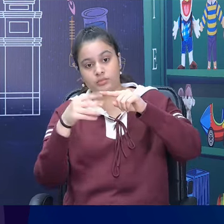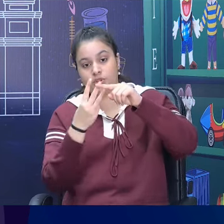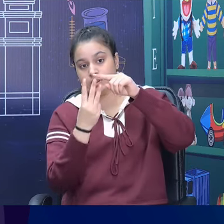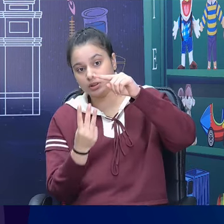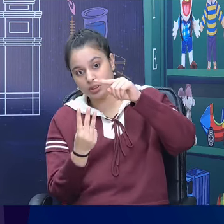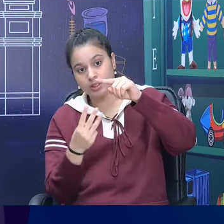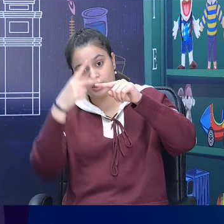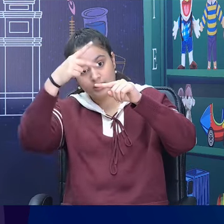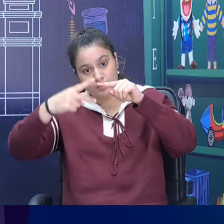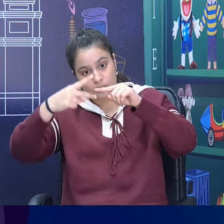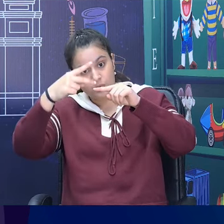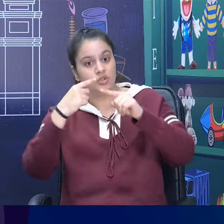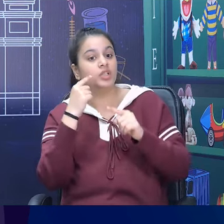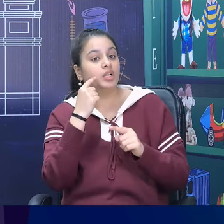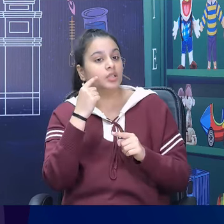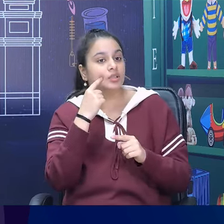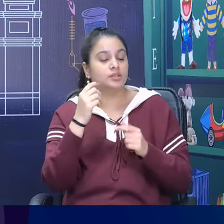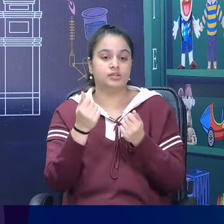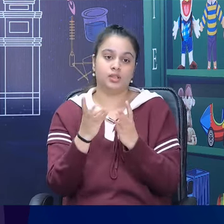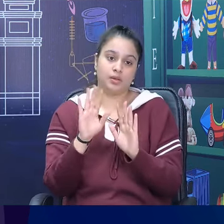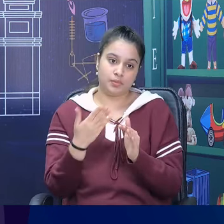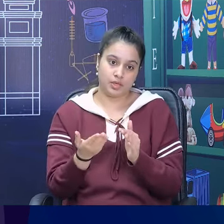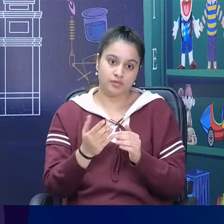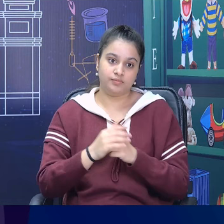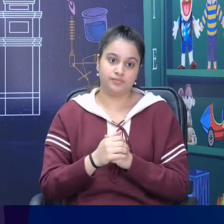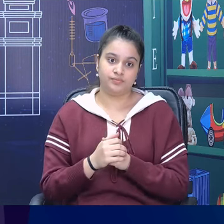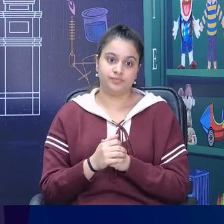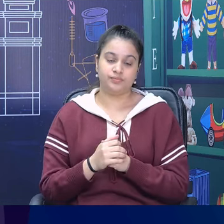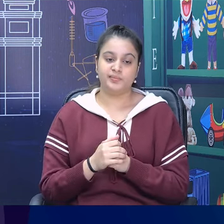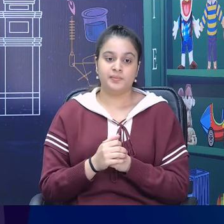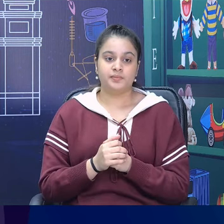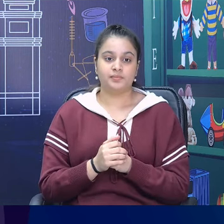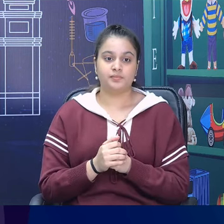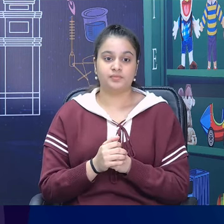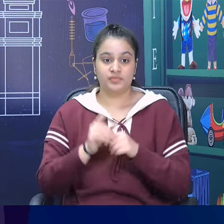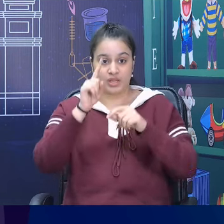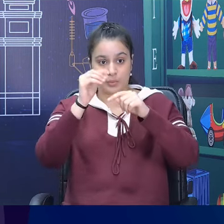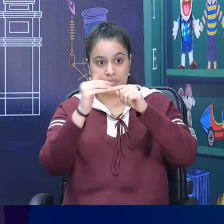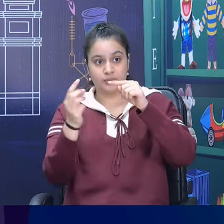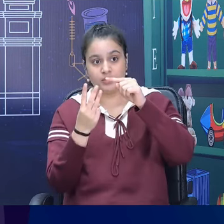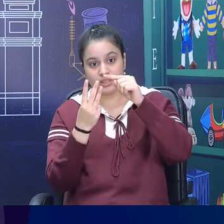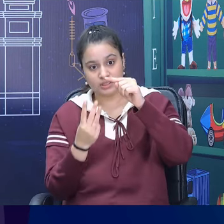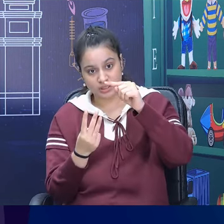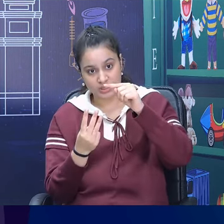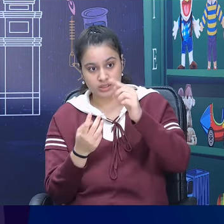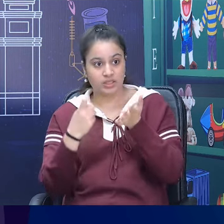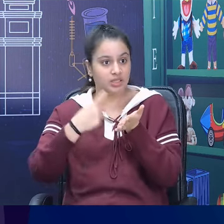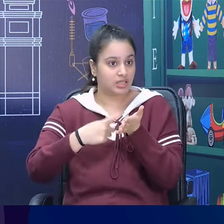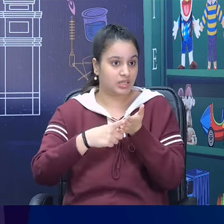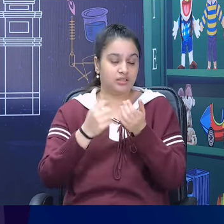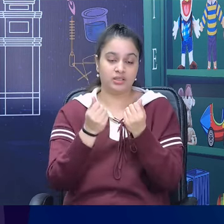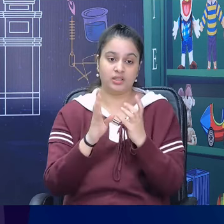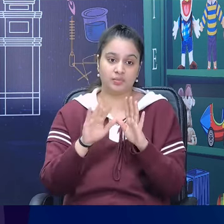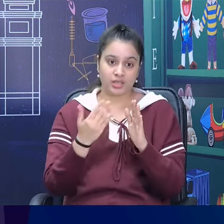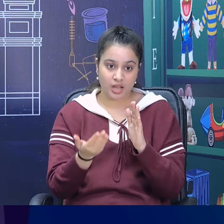है q जिस जो इसमें फ्रैक्शन में थ्री है वो रो भी नहीं है तो 1/3 हमारा रेशनल नंबर है जो हम